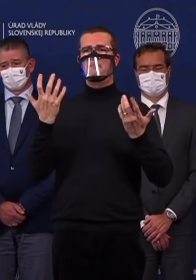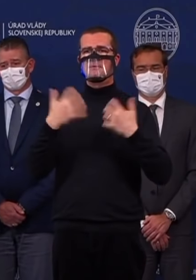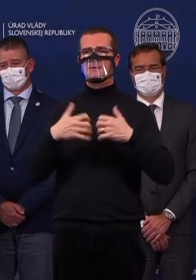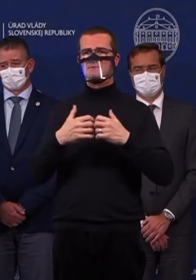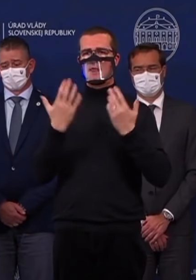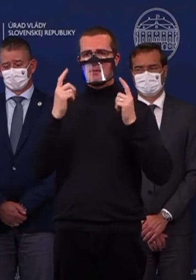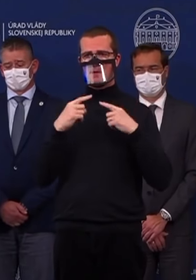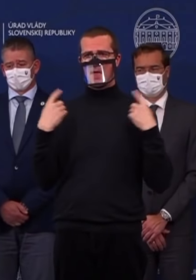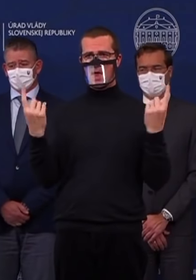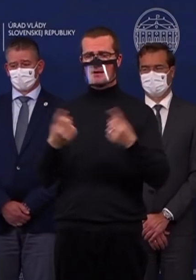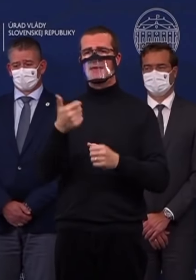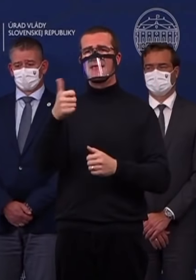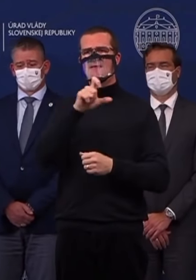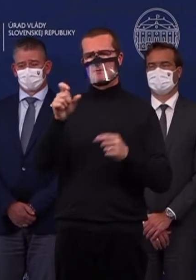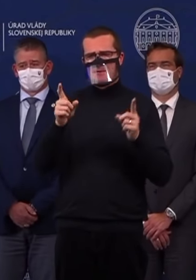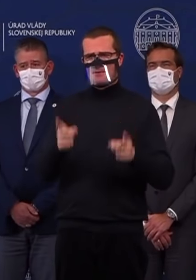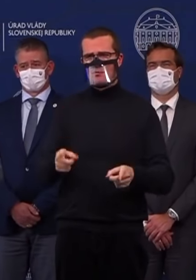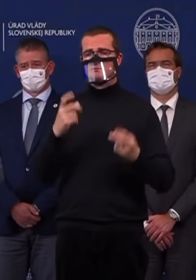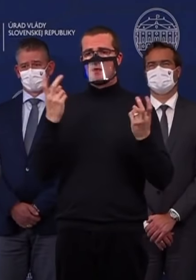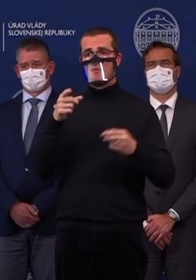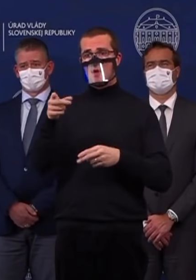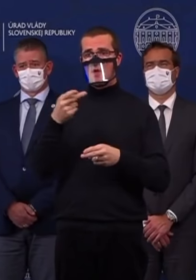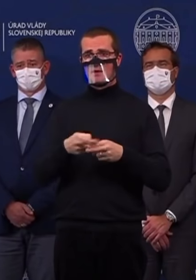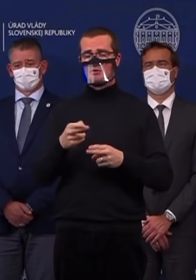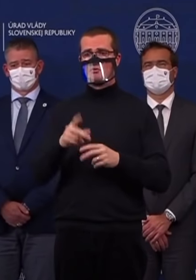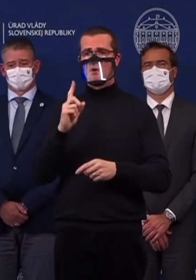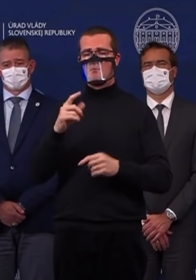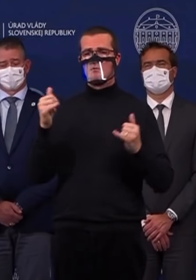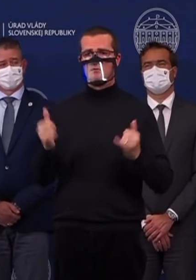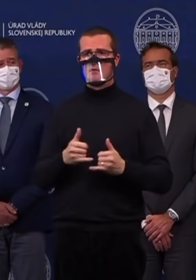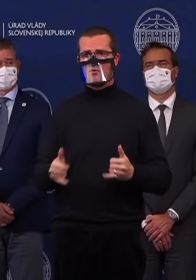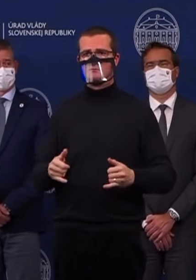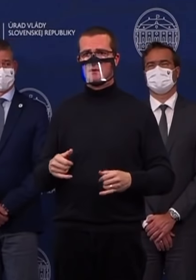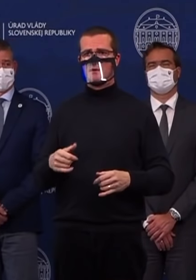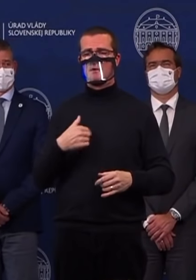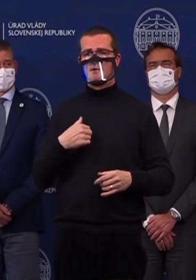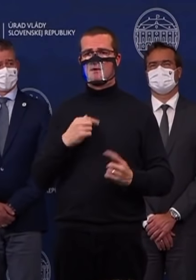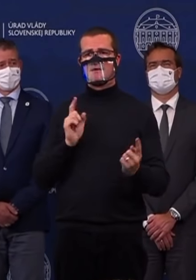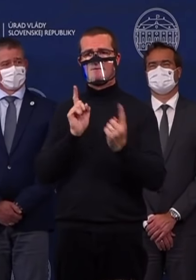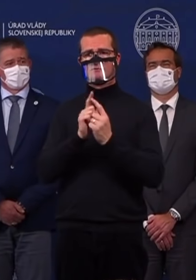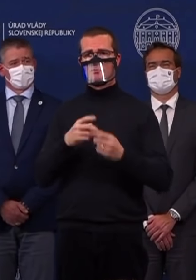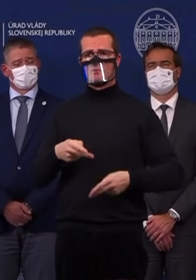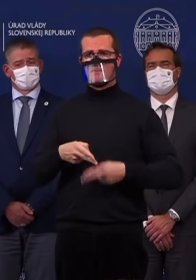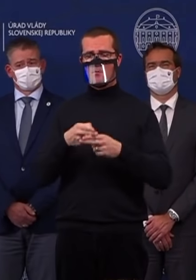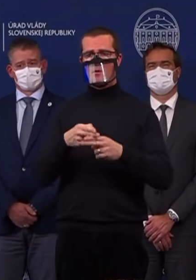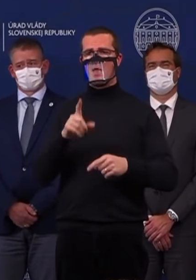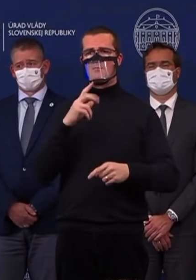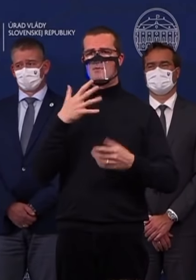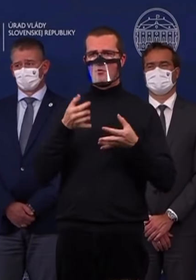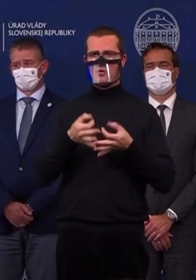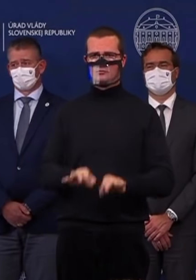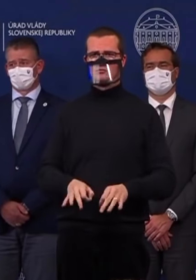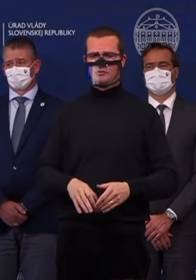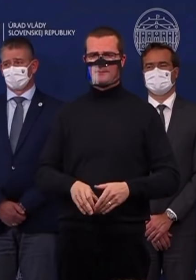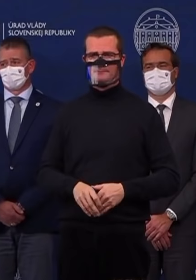nemusí to byť jedna firma a budeme hľadať také riešenie, aby sme naozaj vzájomne si pomohli, ale aby to nebola